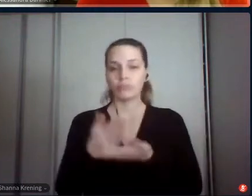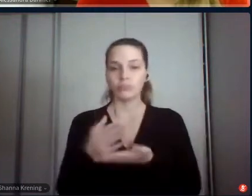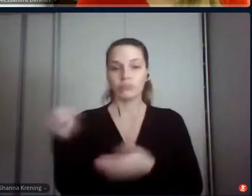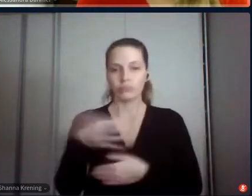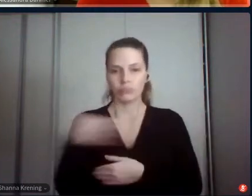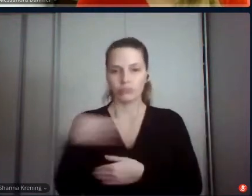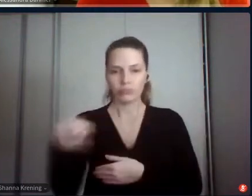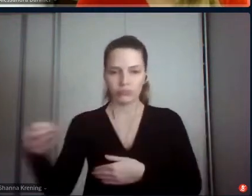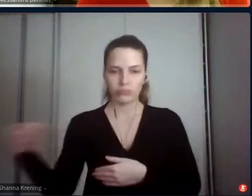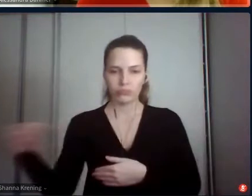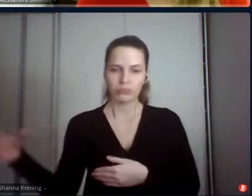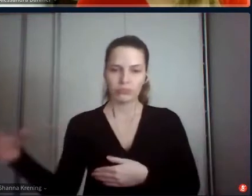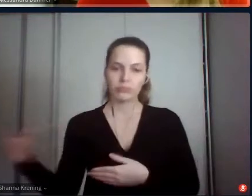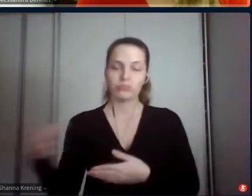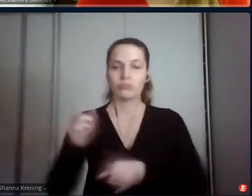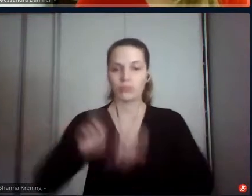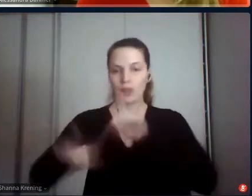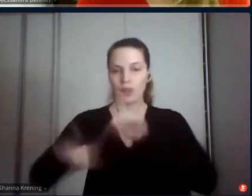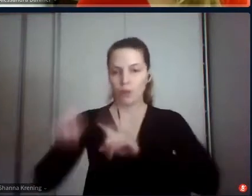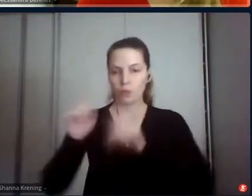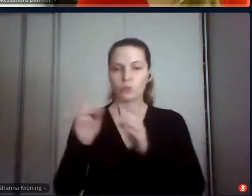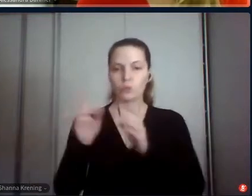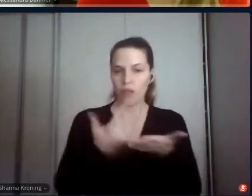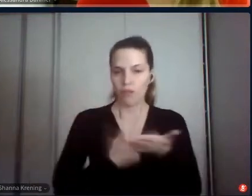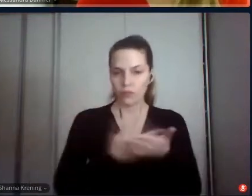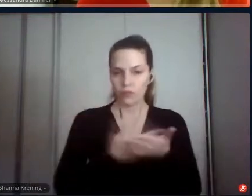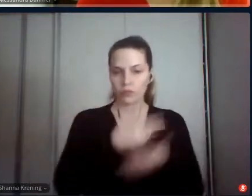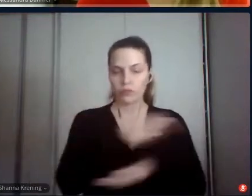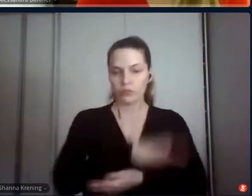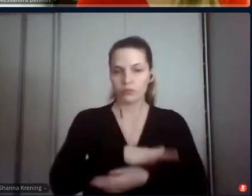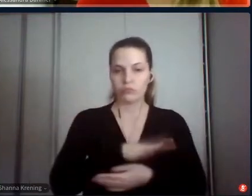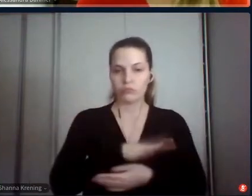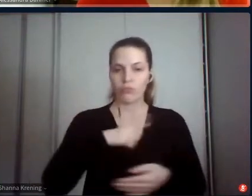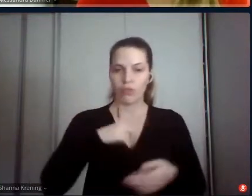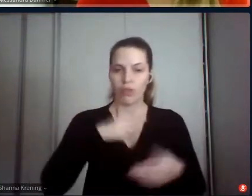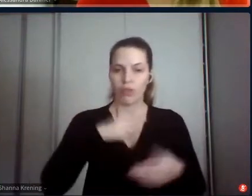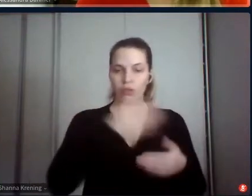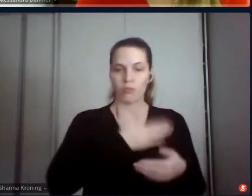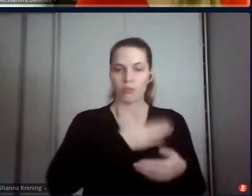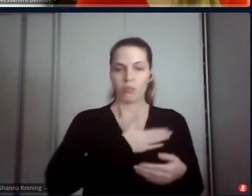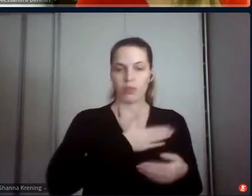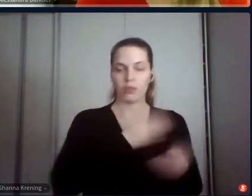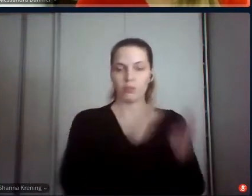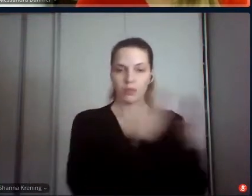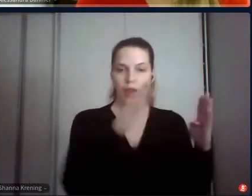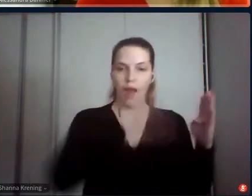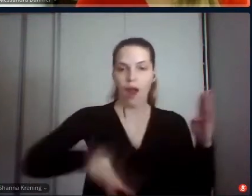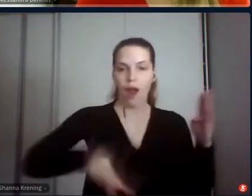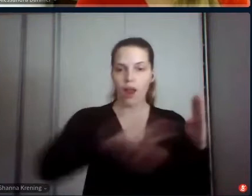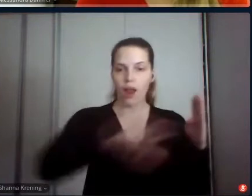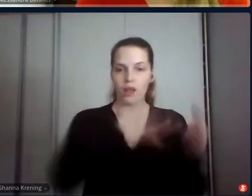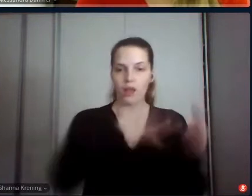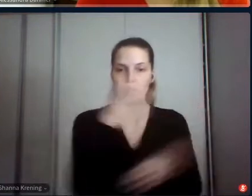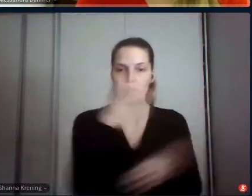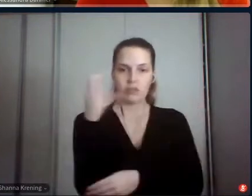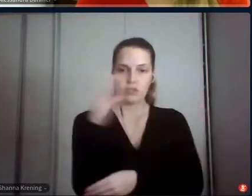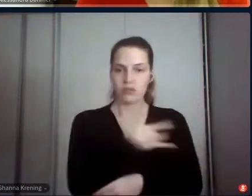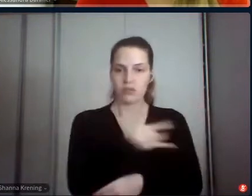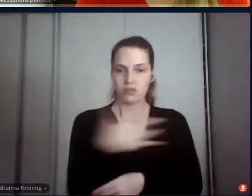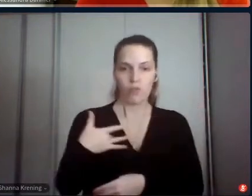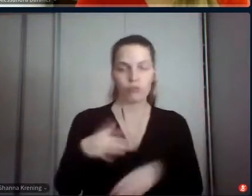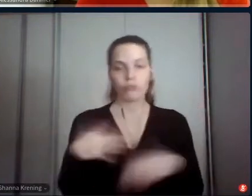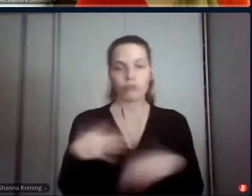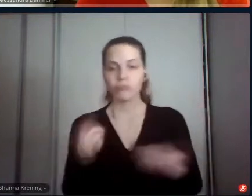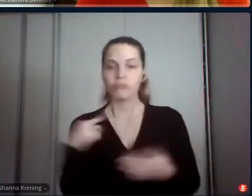alguns livros que tem na minha biblioteca na área de ciência da saúde. Então, a gente está buscando